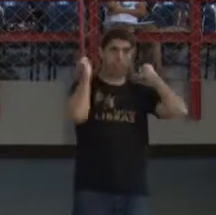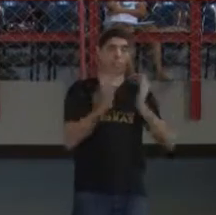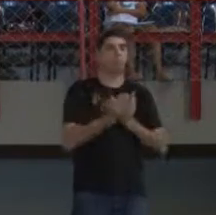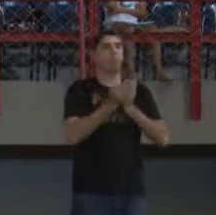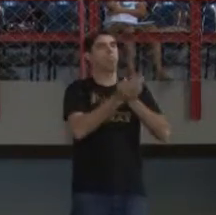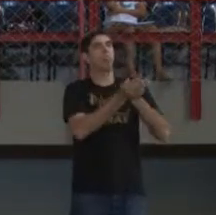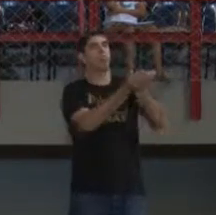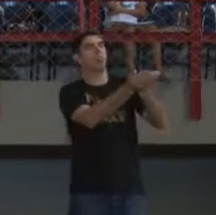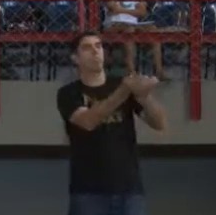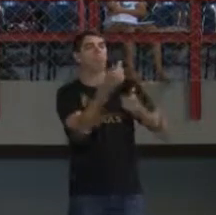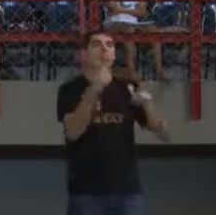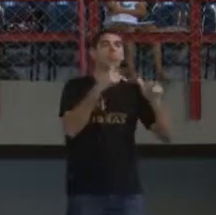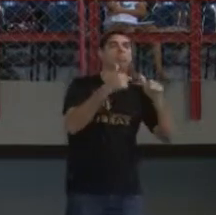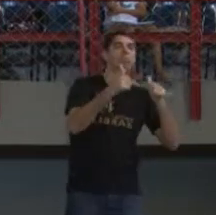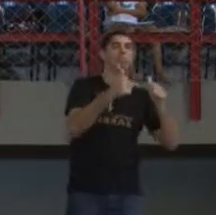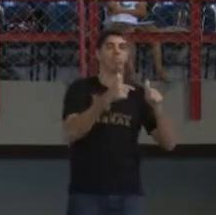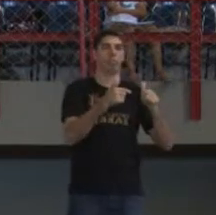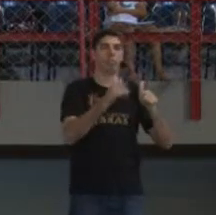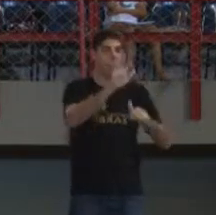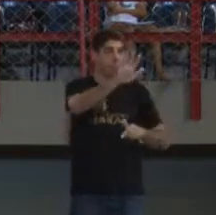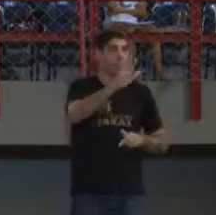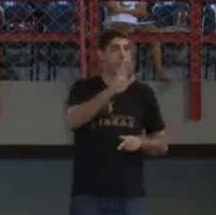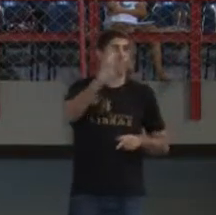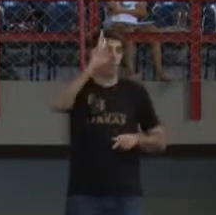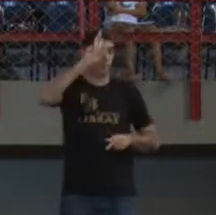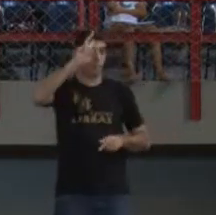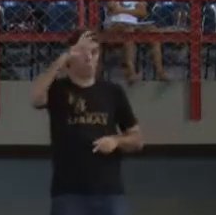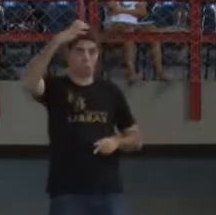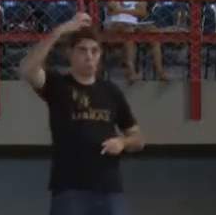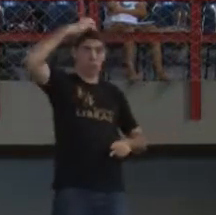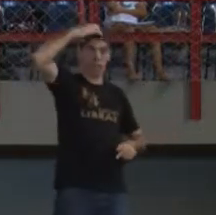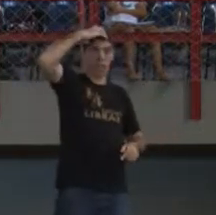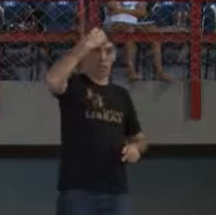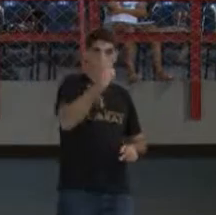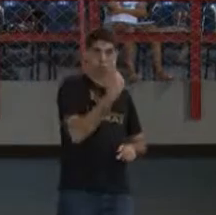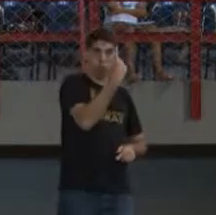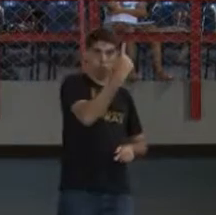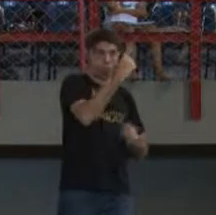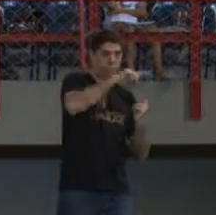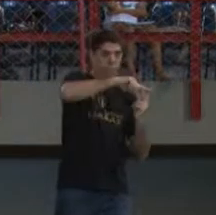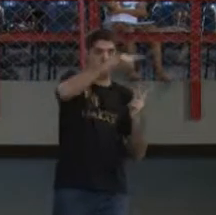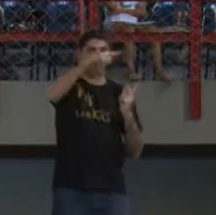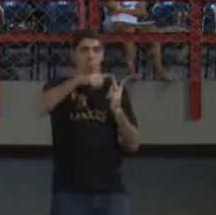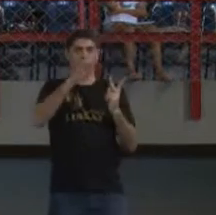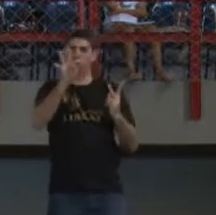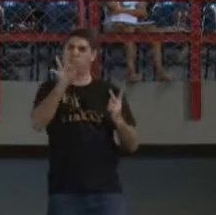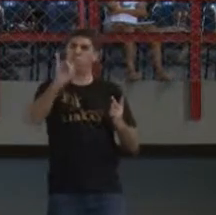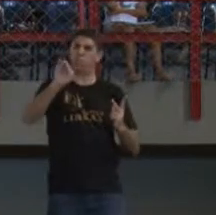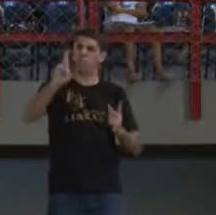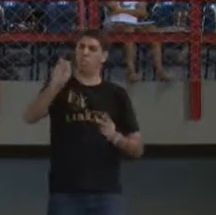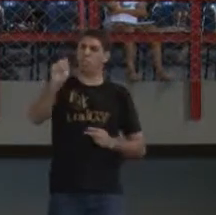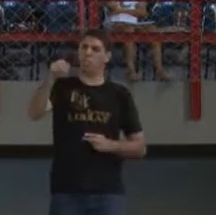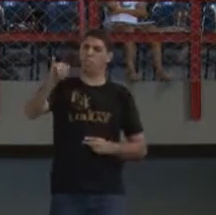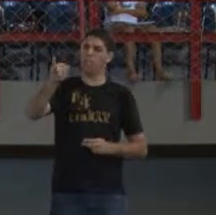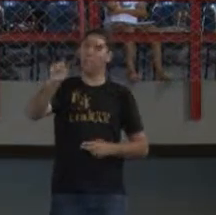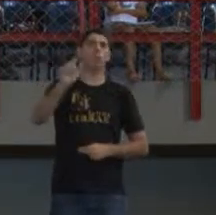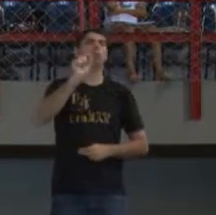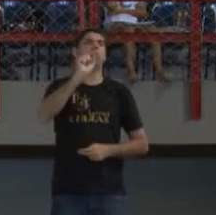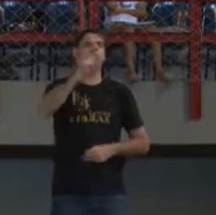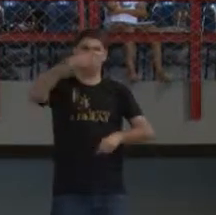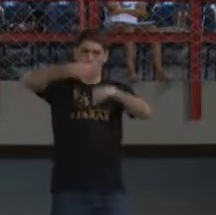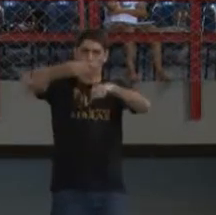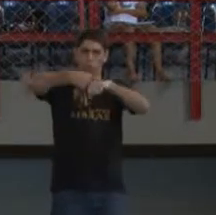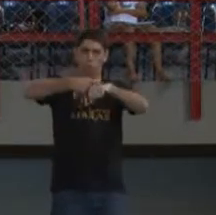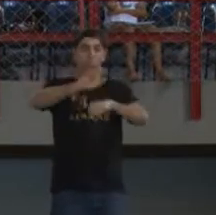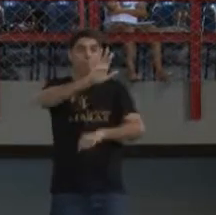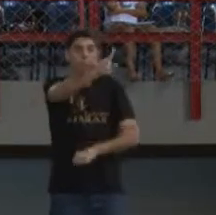da monarquia para a tirania. E aí você vai botar uma observação. Bote aí, ó. Tirania na Grécia Antiga. Arranja um